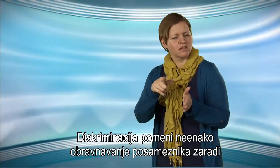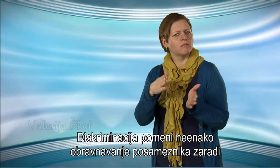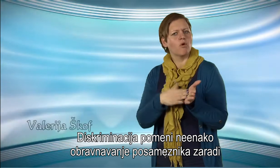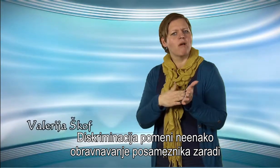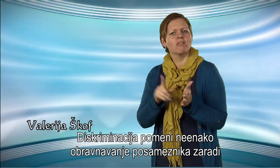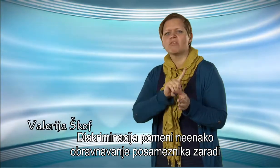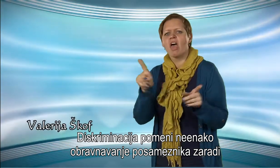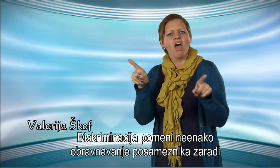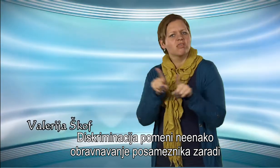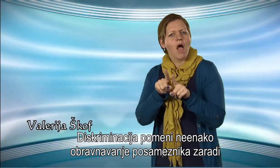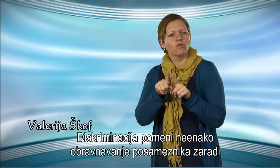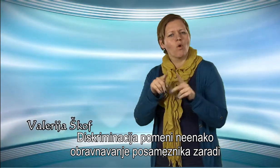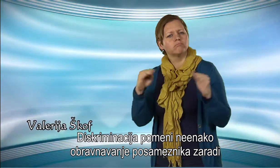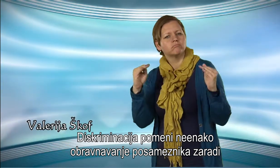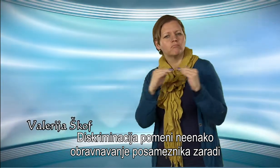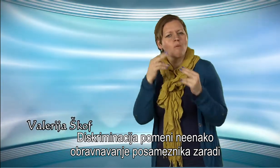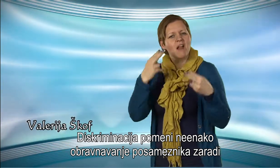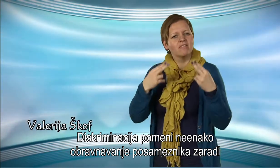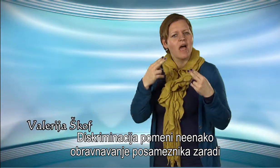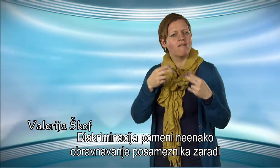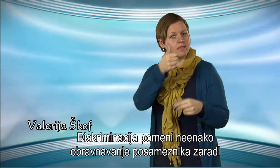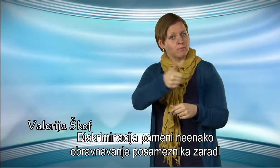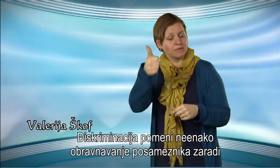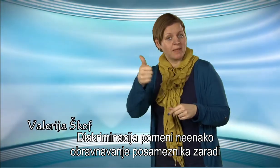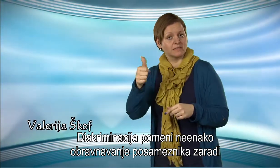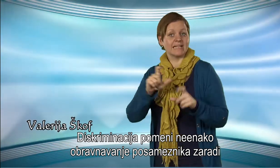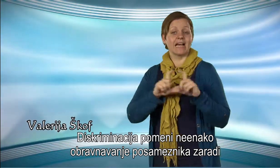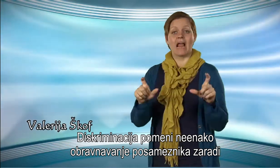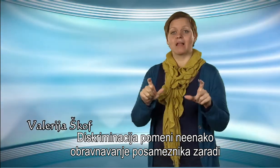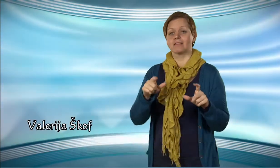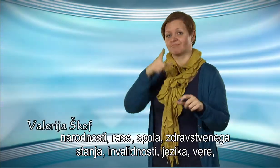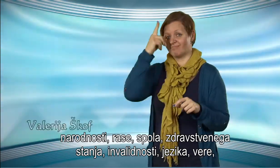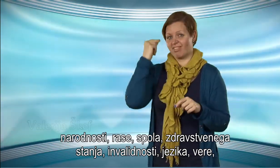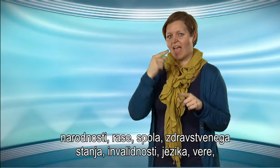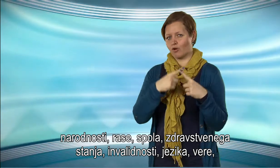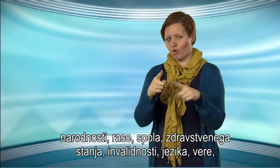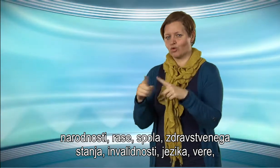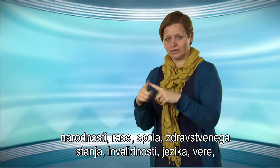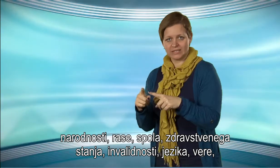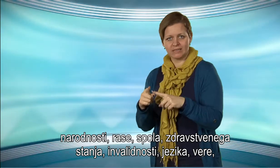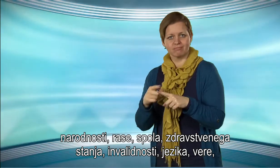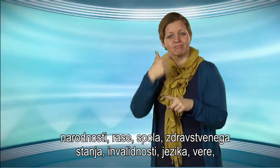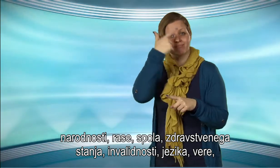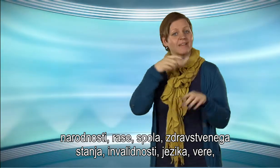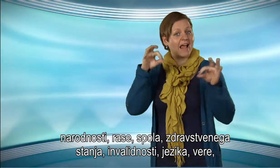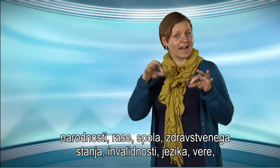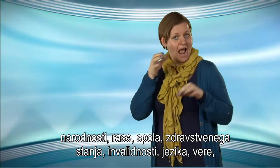Diskriminacija pomeni neenako obravnavanje posameznika zaradi narodnosti, rase, spola, zdravstvenega